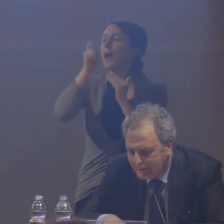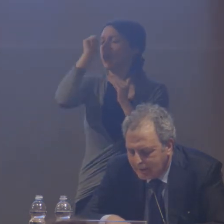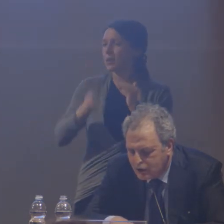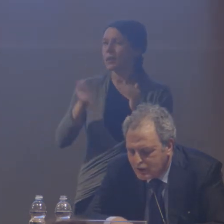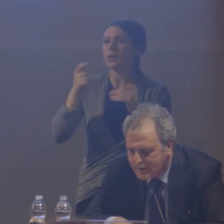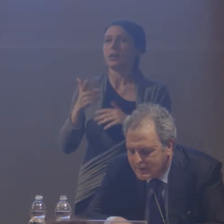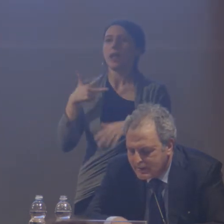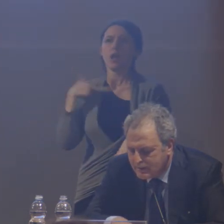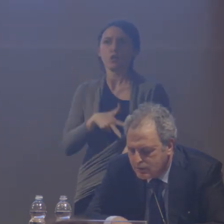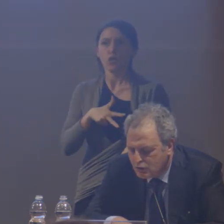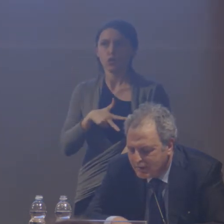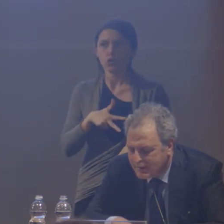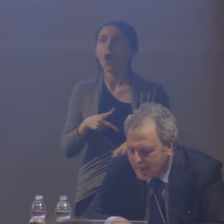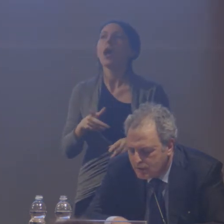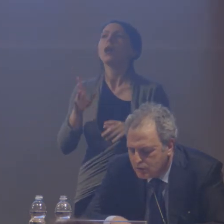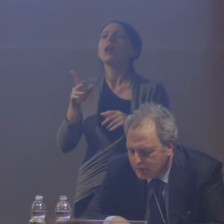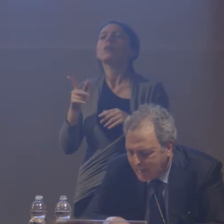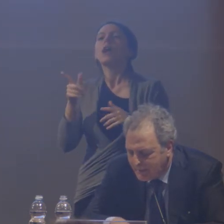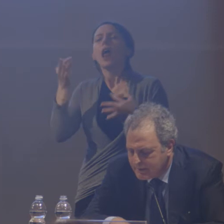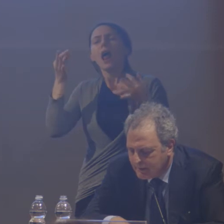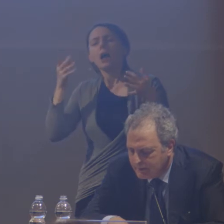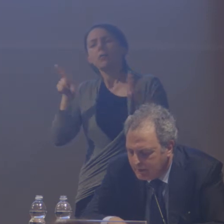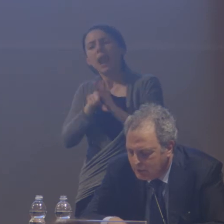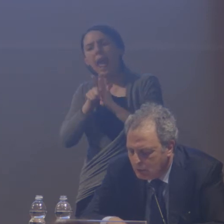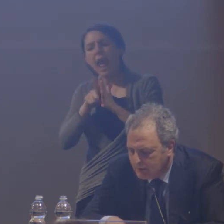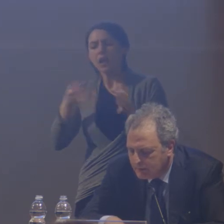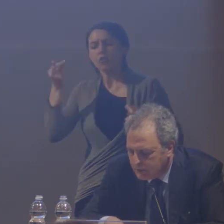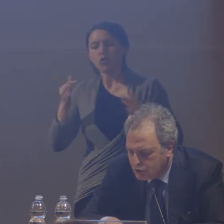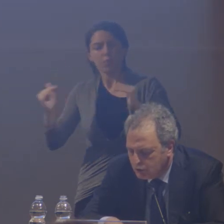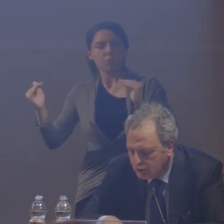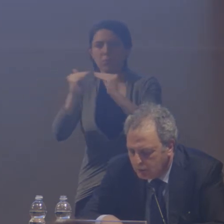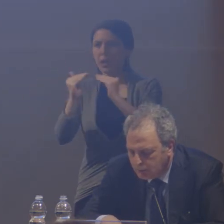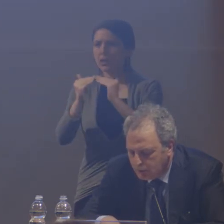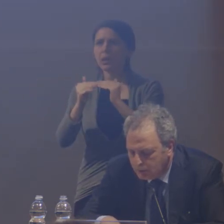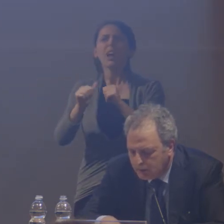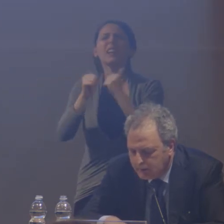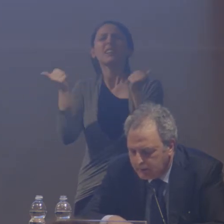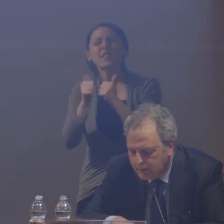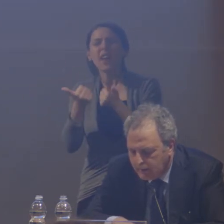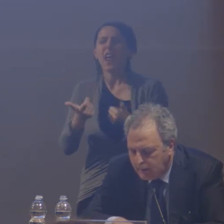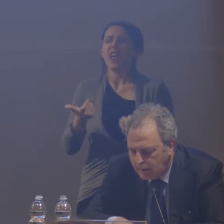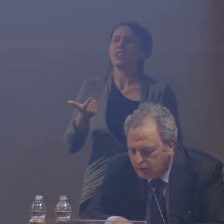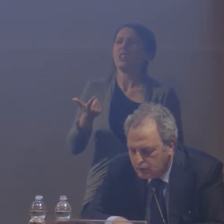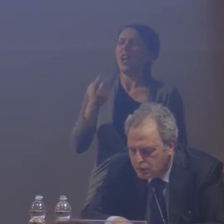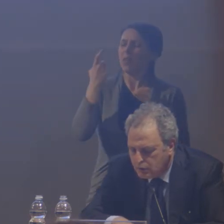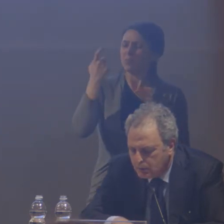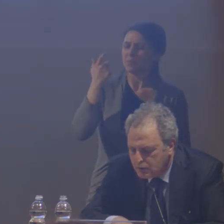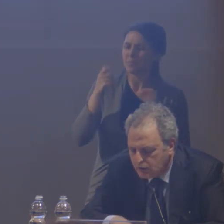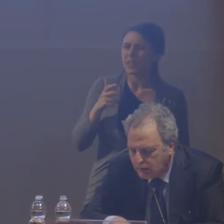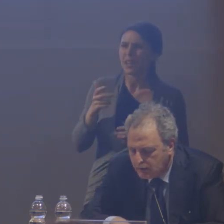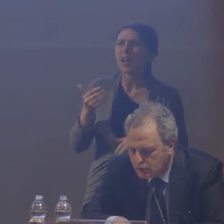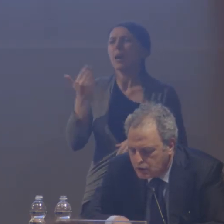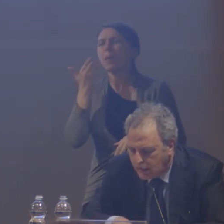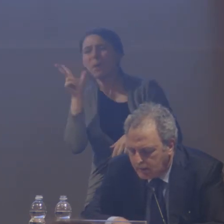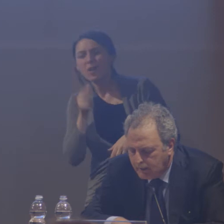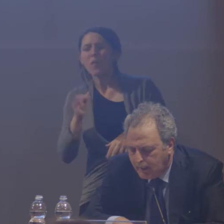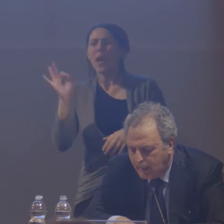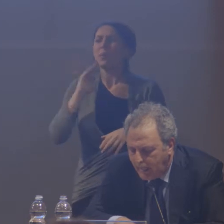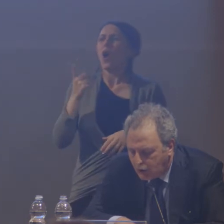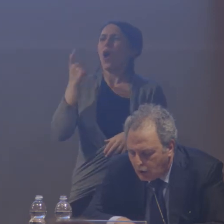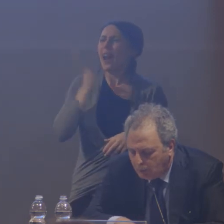davanti alla legge, senza distinzioni di sesso, di razza, di lingua, di religione, di opinioni politiche e di condizioni personali e